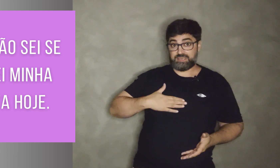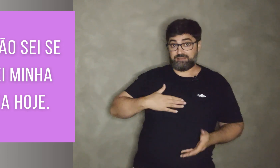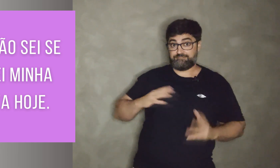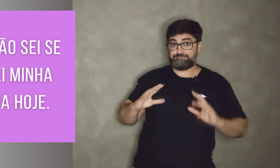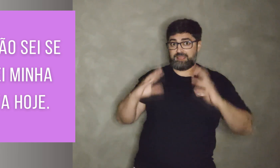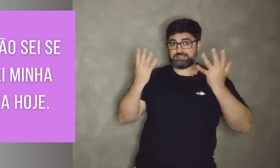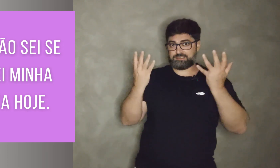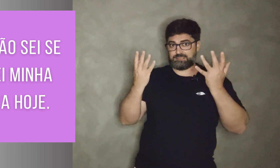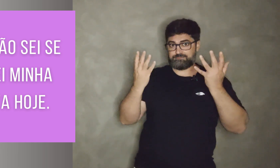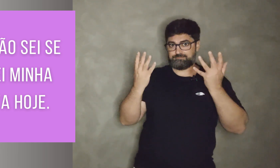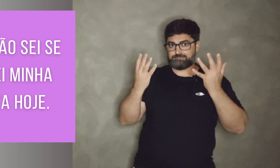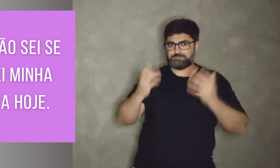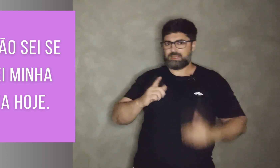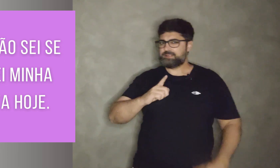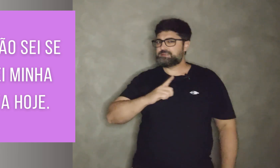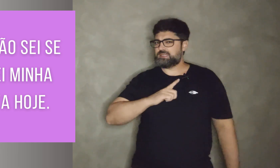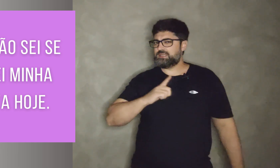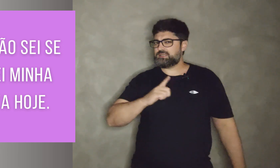minha festa, ter,